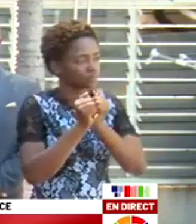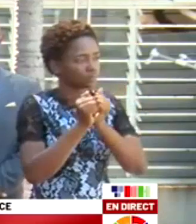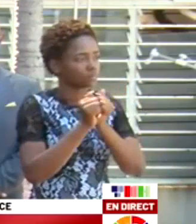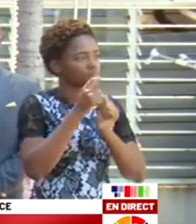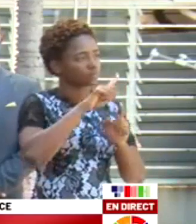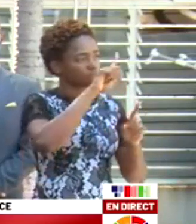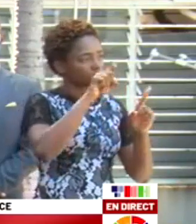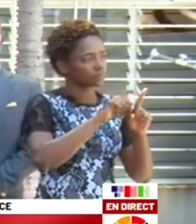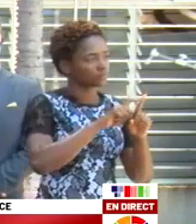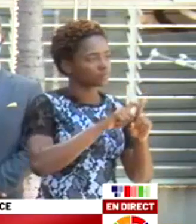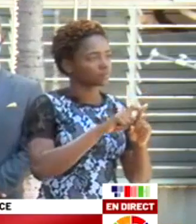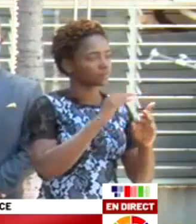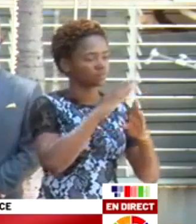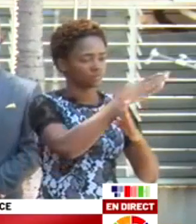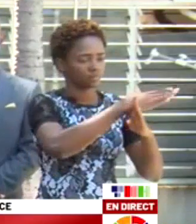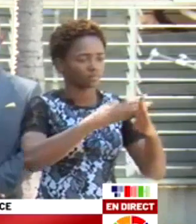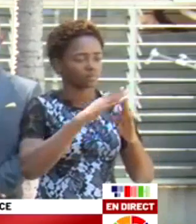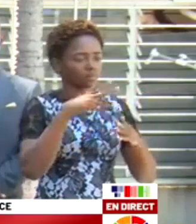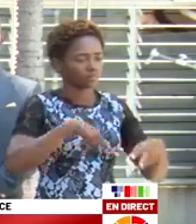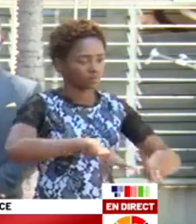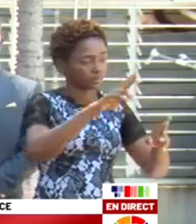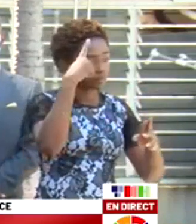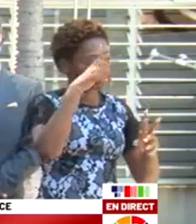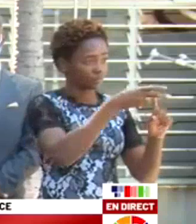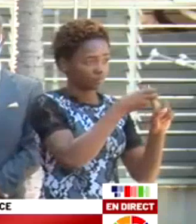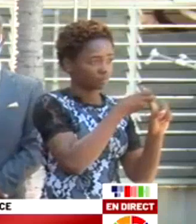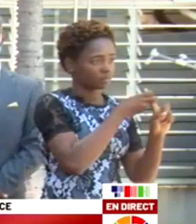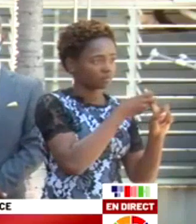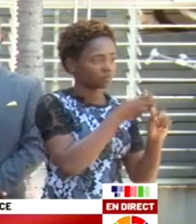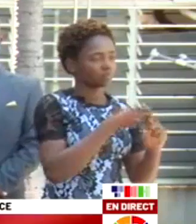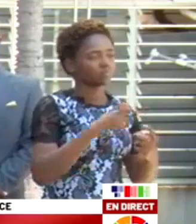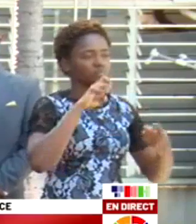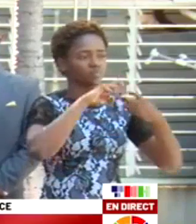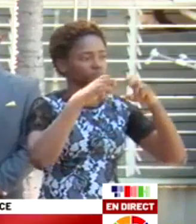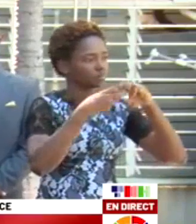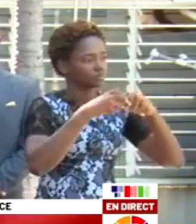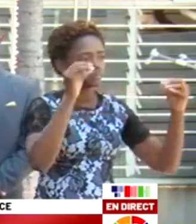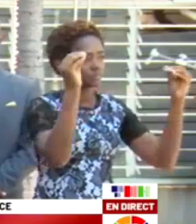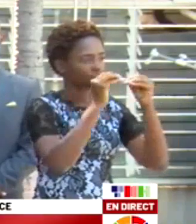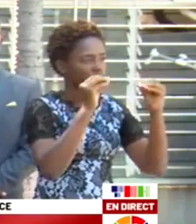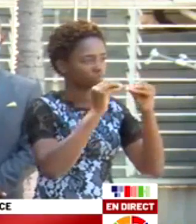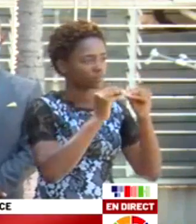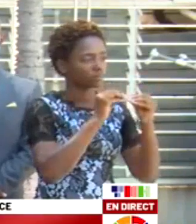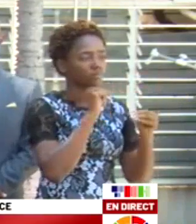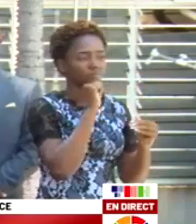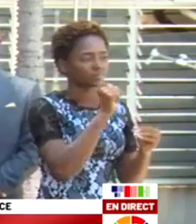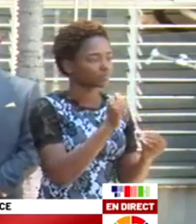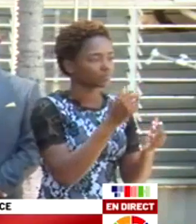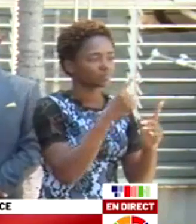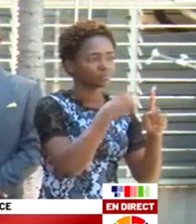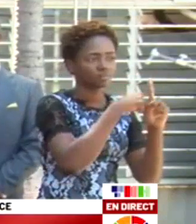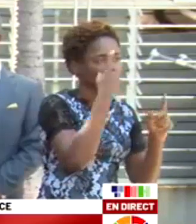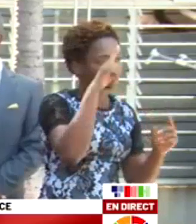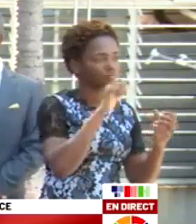Parce que le barré route pour être un kidnapping, c'est compliqué, le compliqué problème. Ce n'est pas résoudre que